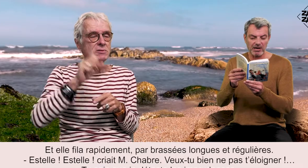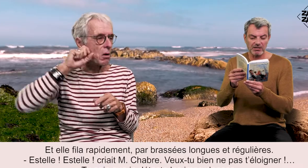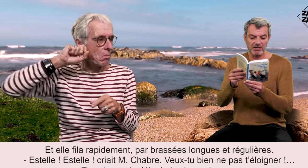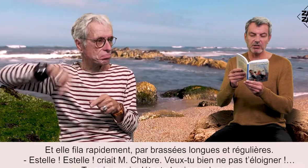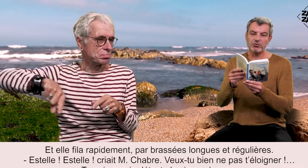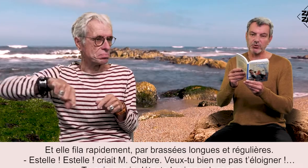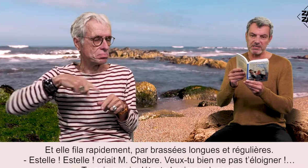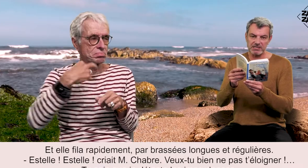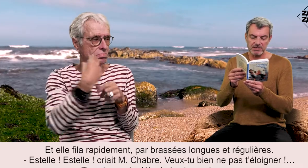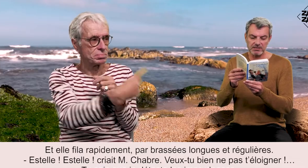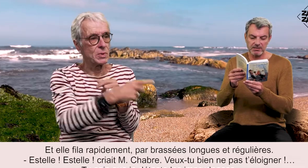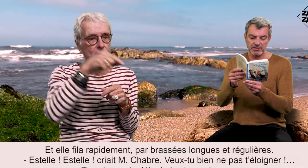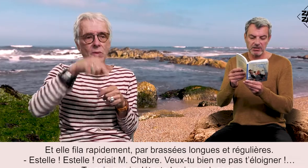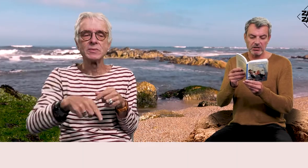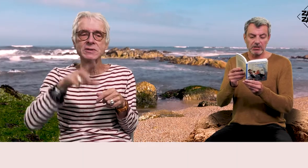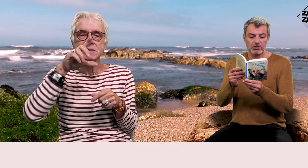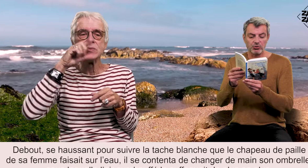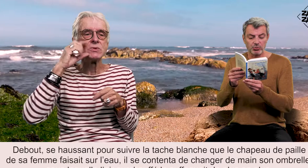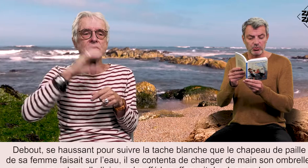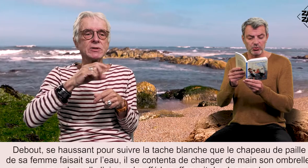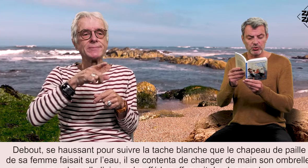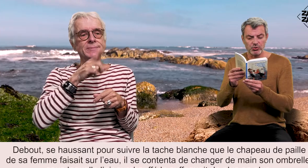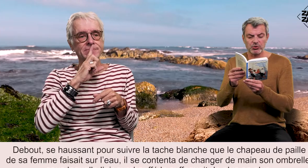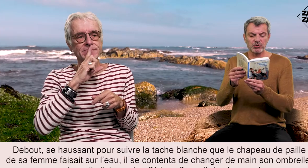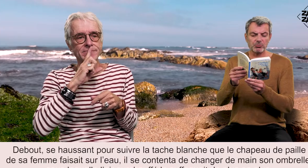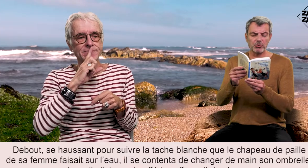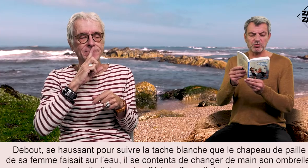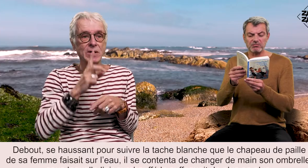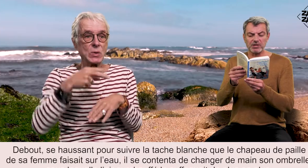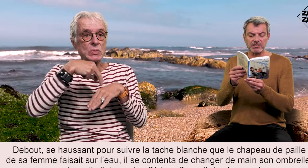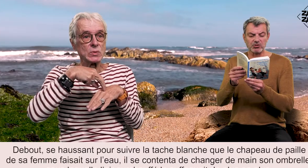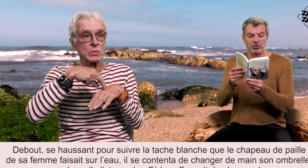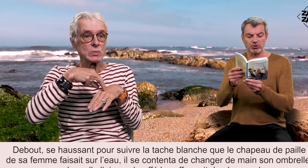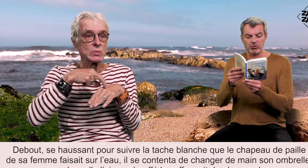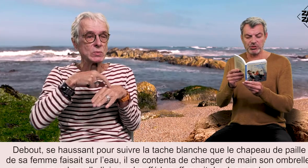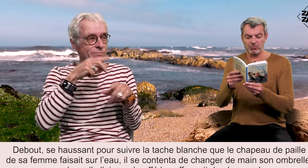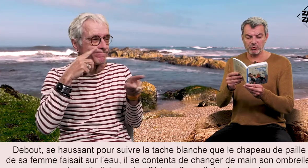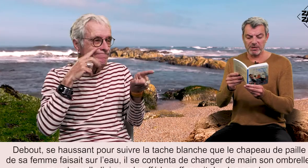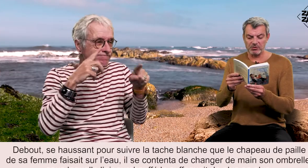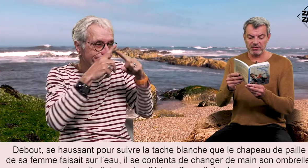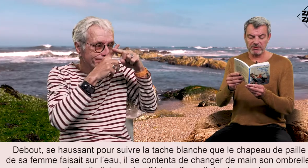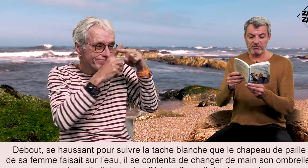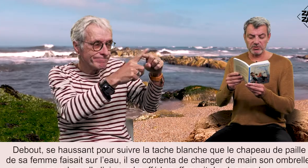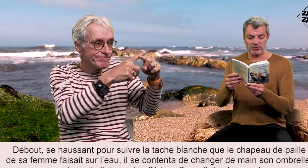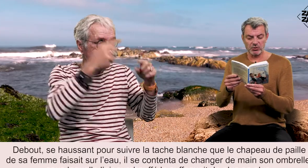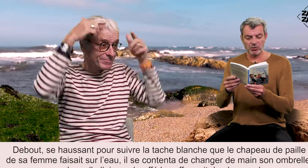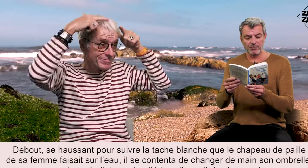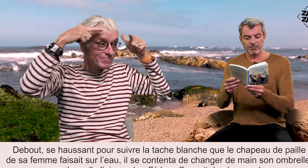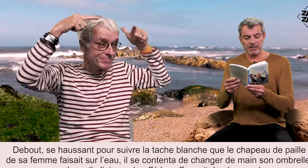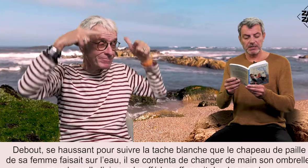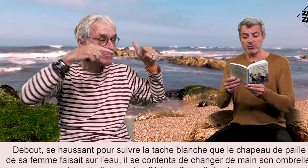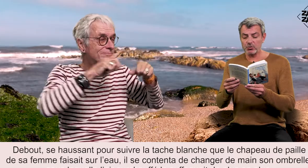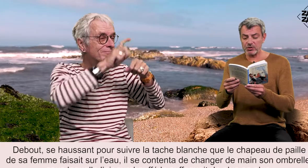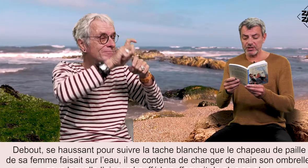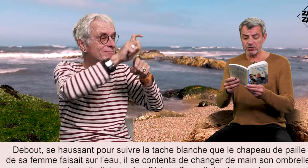'écoutait pas. Il dut se résigner. Debout, se haussant pour suivre la tâche blanche que le chapeau de paille de sa femme faisait sur l'eau,